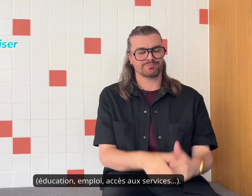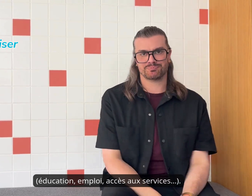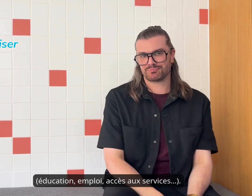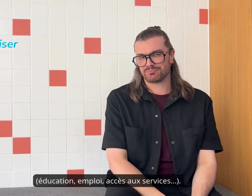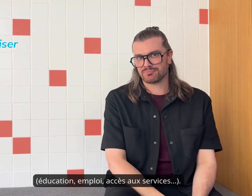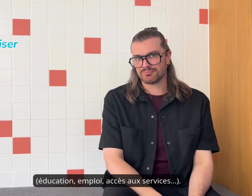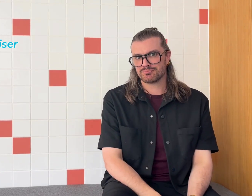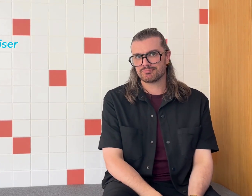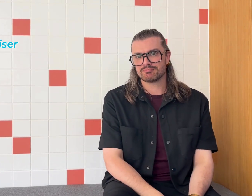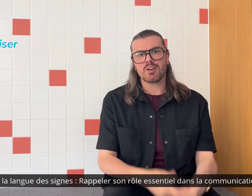etc.